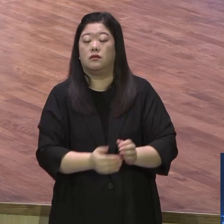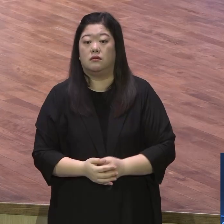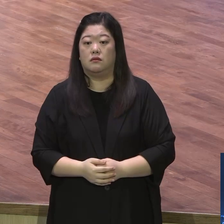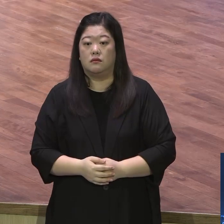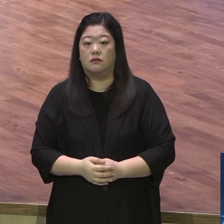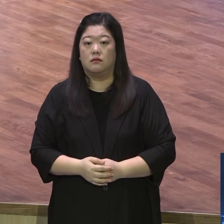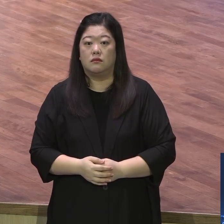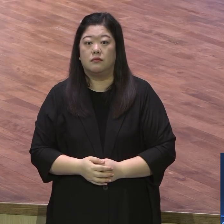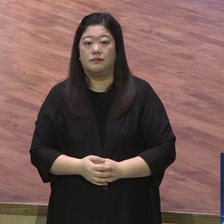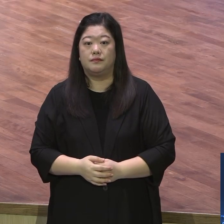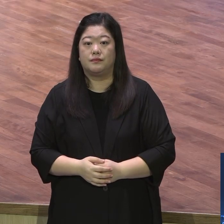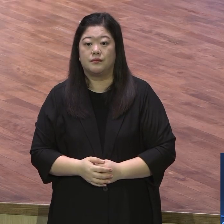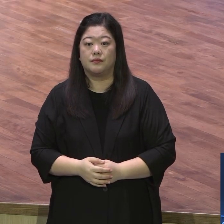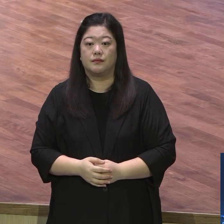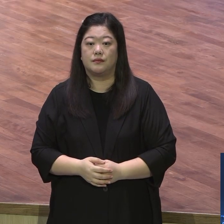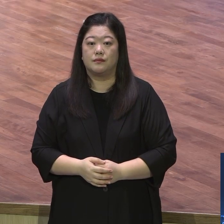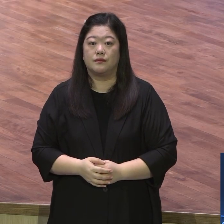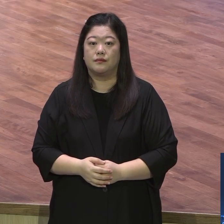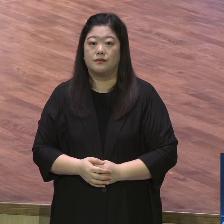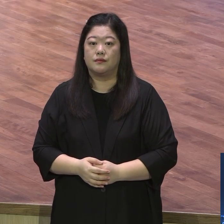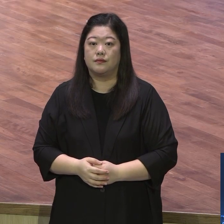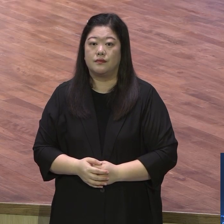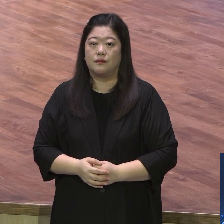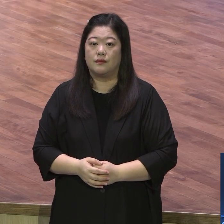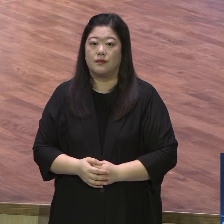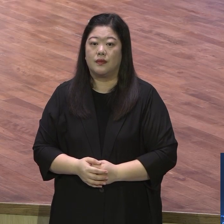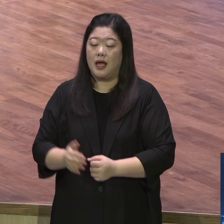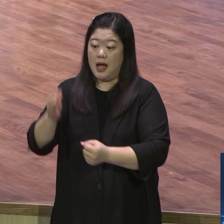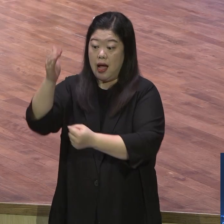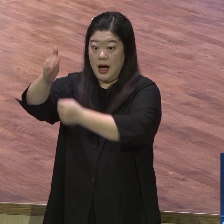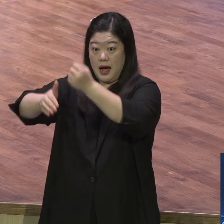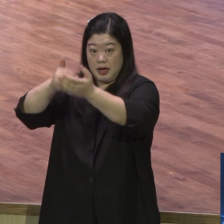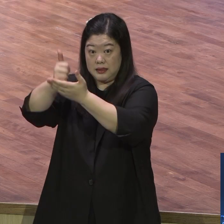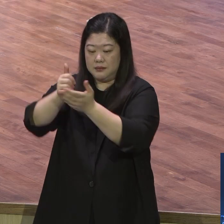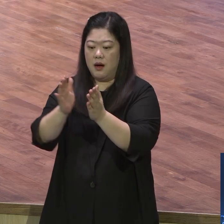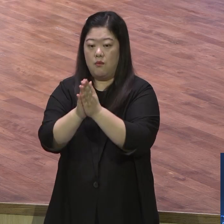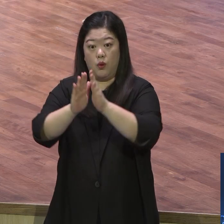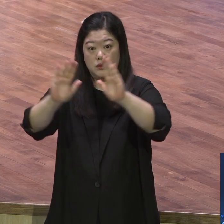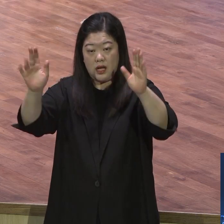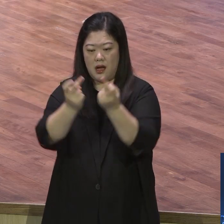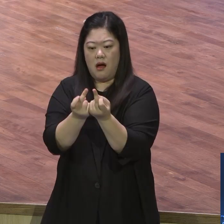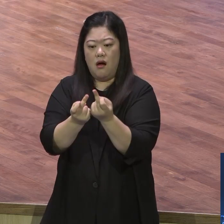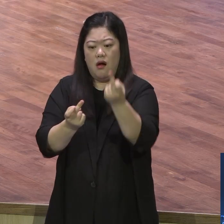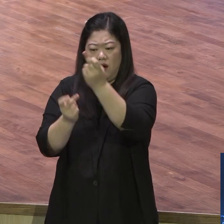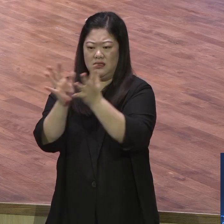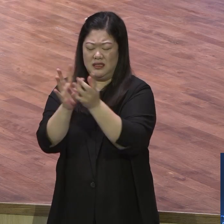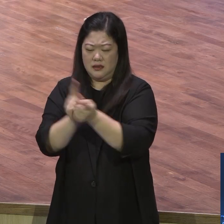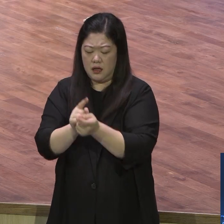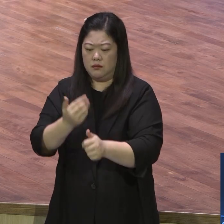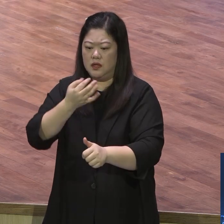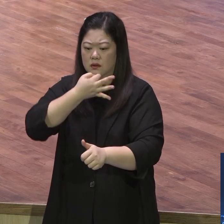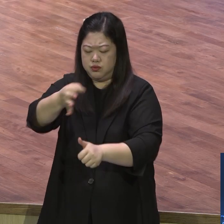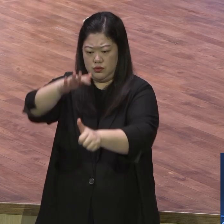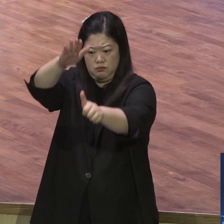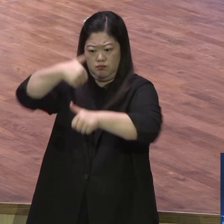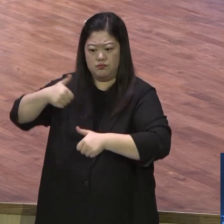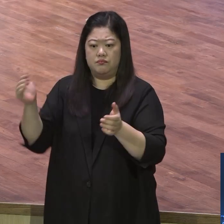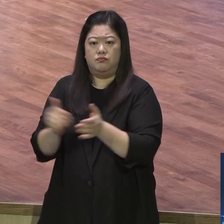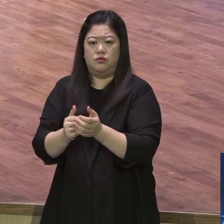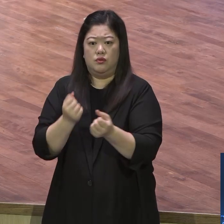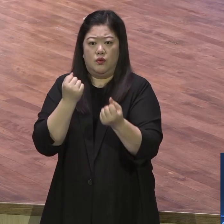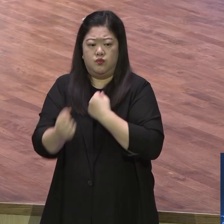하나님 계시다 그러면서 하나님의 직접 세운 하나님의 사람을 못 보는 거예요 육신의 눈으로